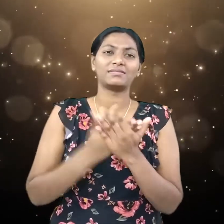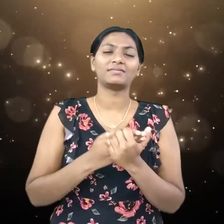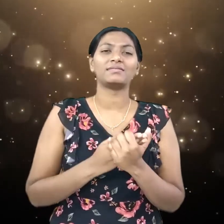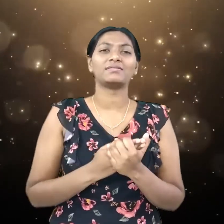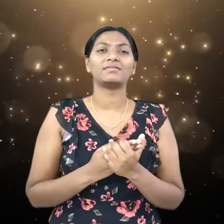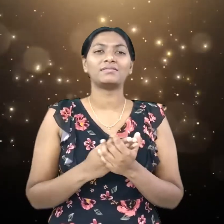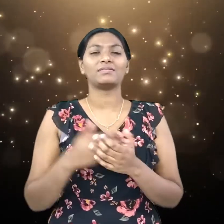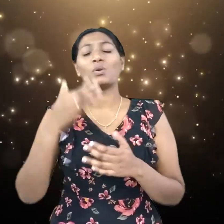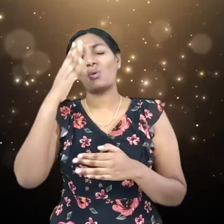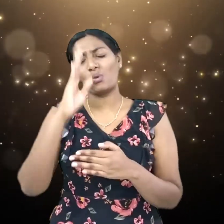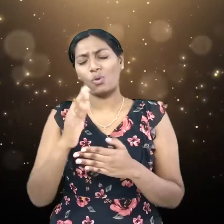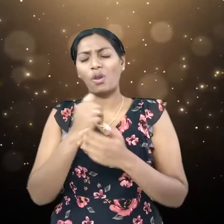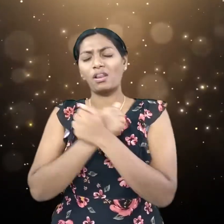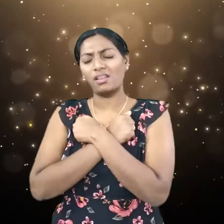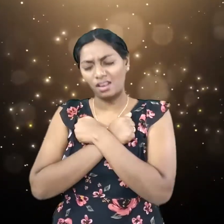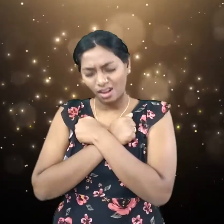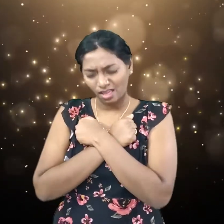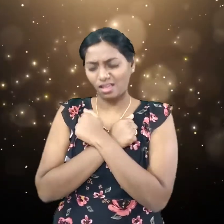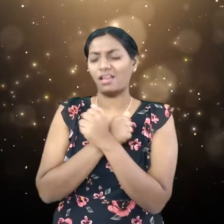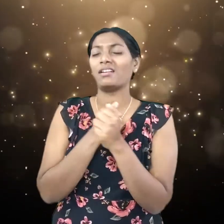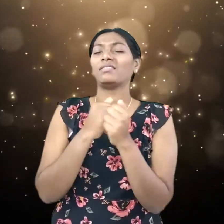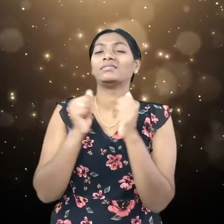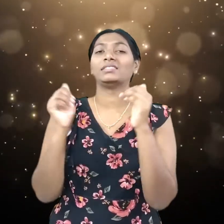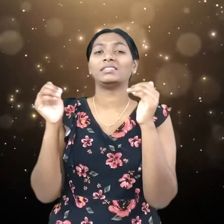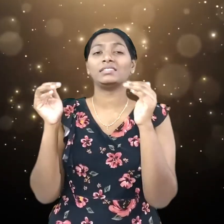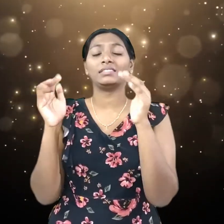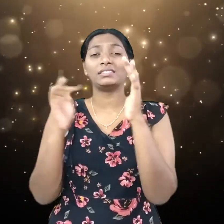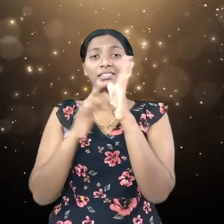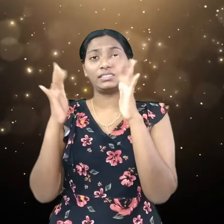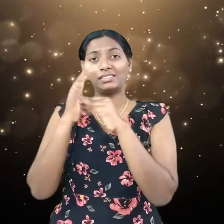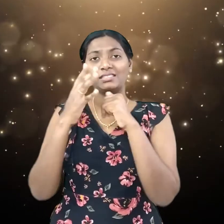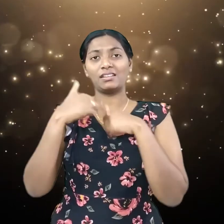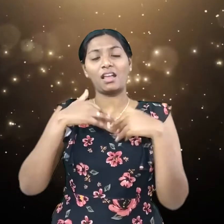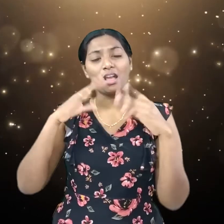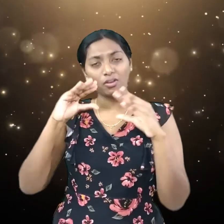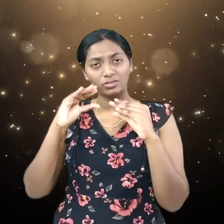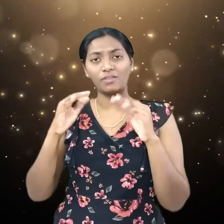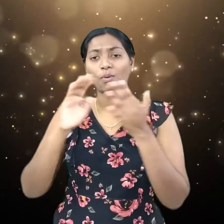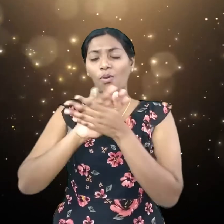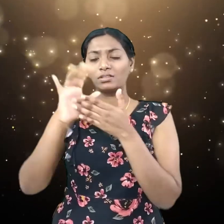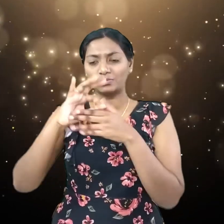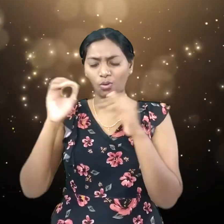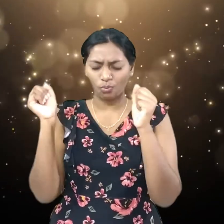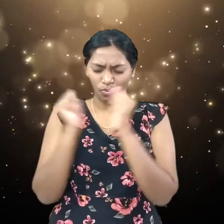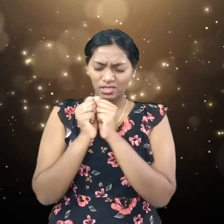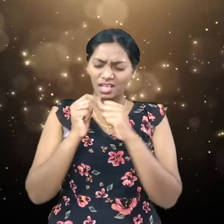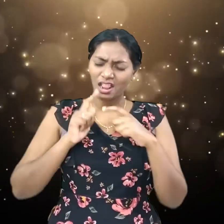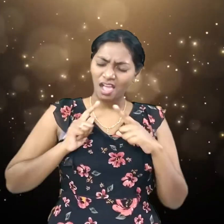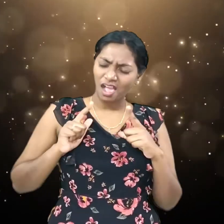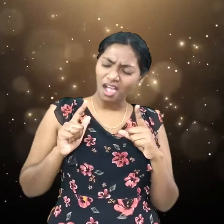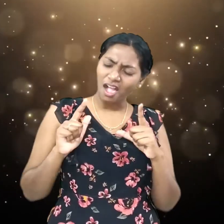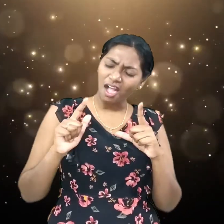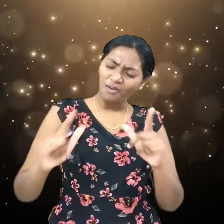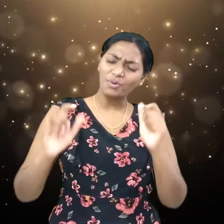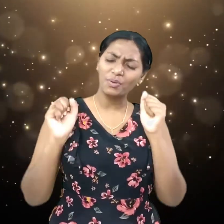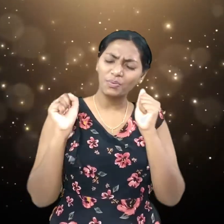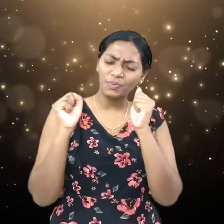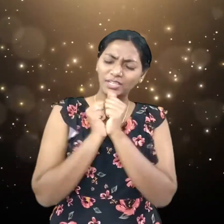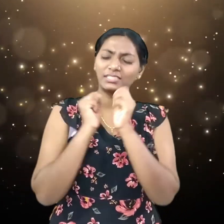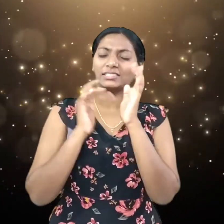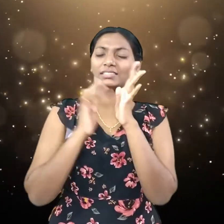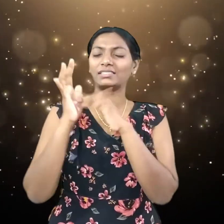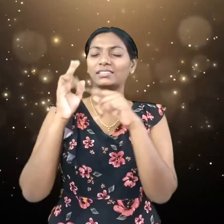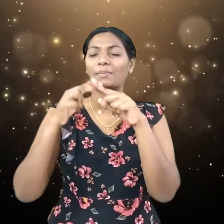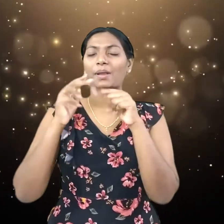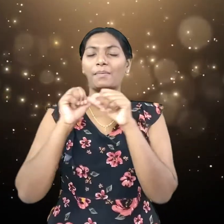दीजिए। परमपिता का प्रेम, यीशु मसीह का अनुग्रह और पवित्र आत्मा की सहभागिता हमारे साथ सदा के लिए बनी रहेगी, यीशु